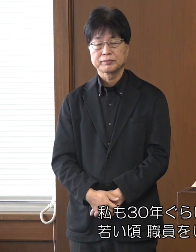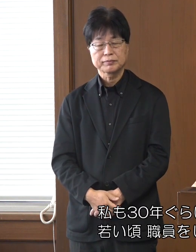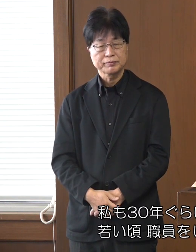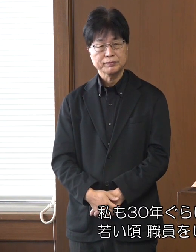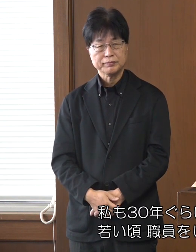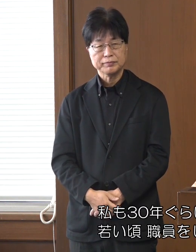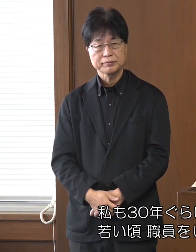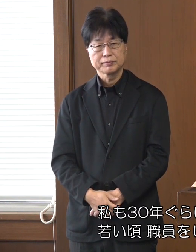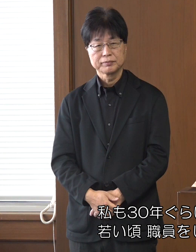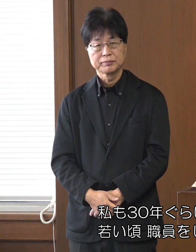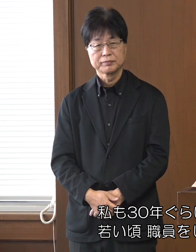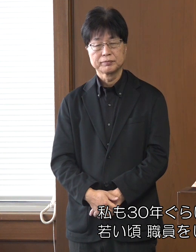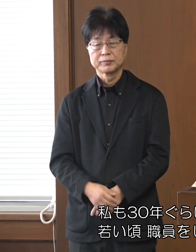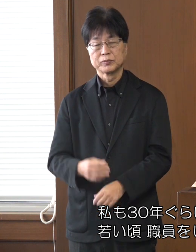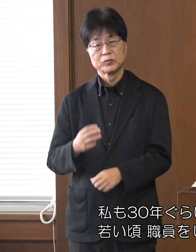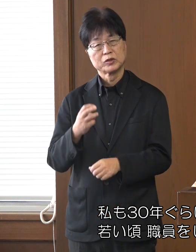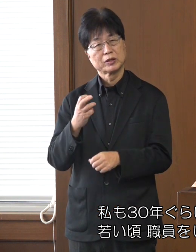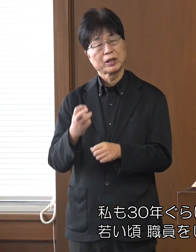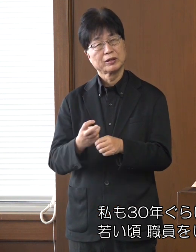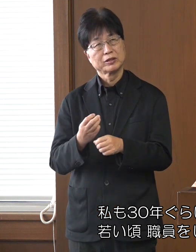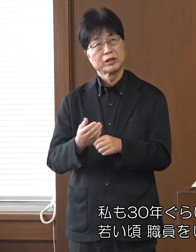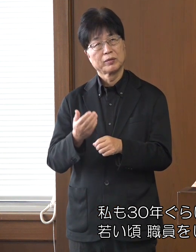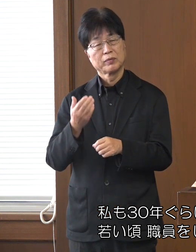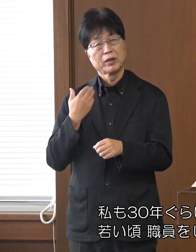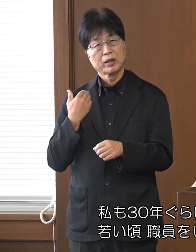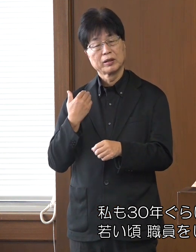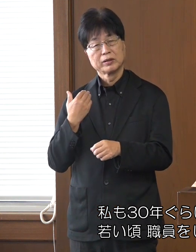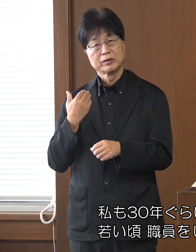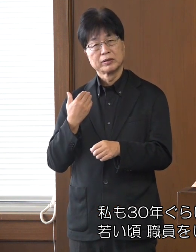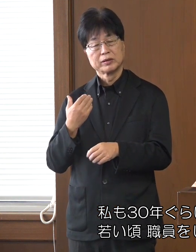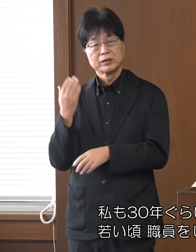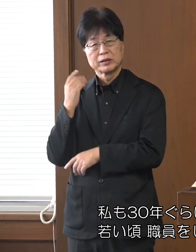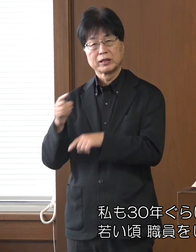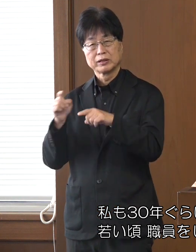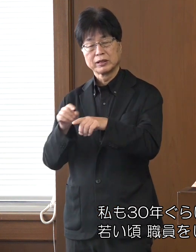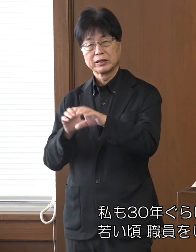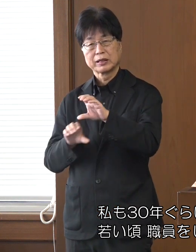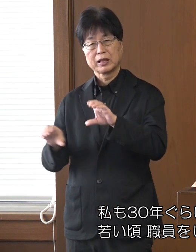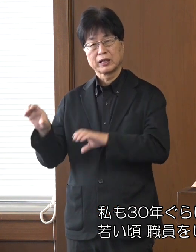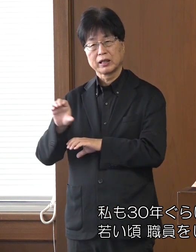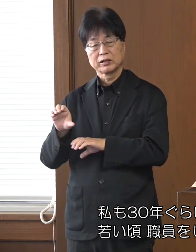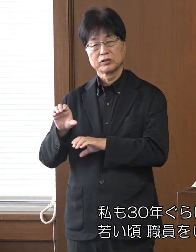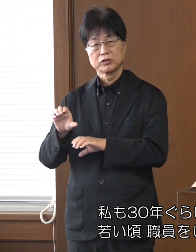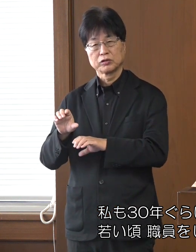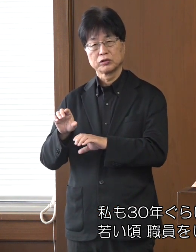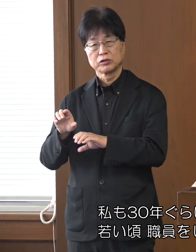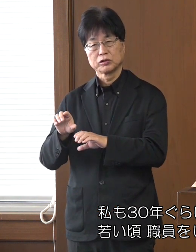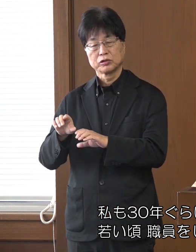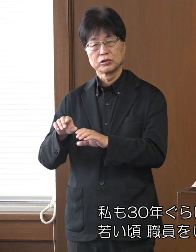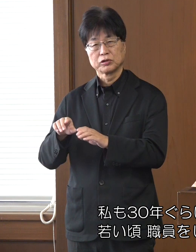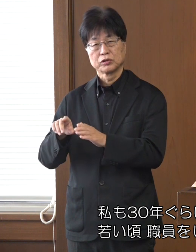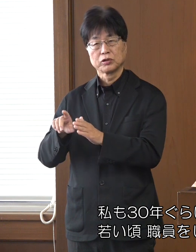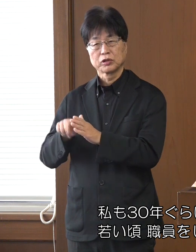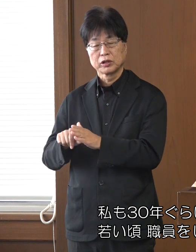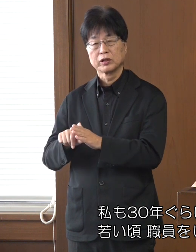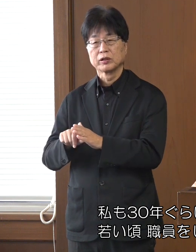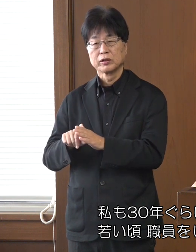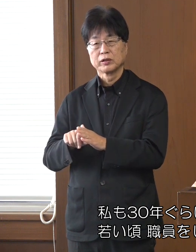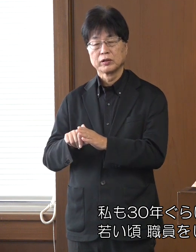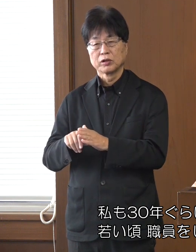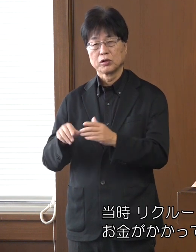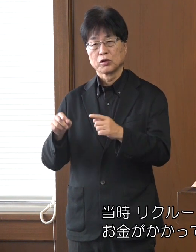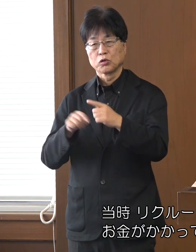私も30年ぐらい前に政治改革のど真ん中で、若い頃職員をしてい